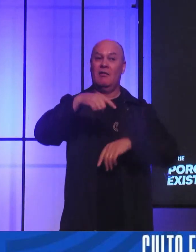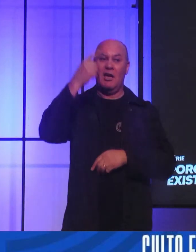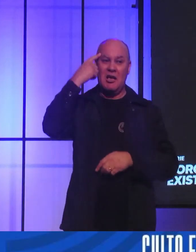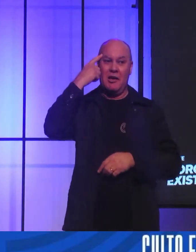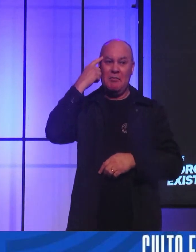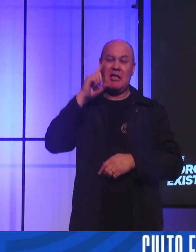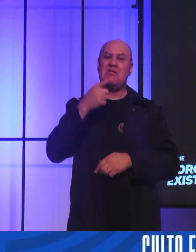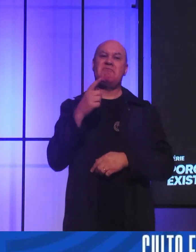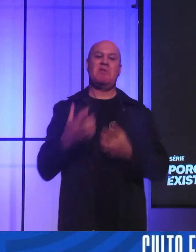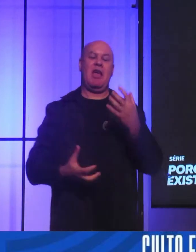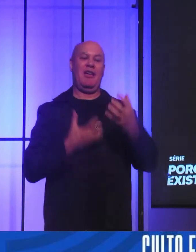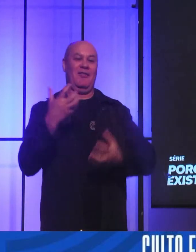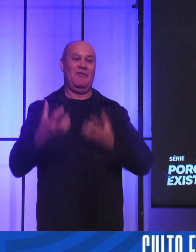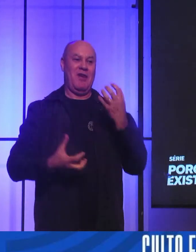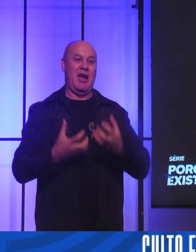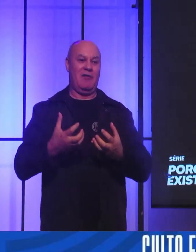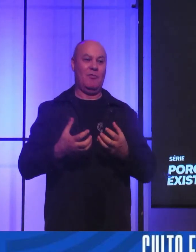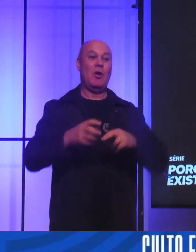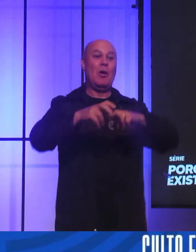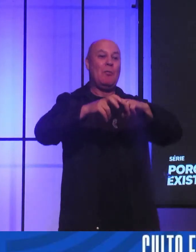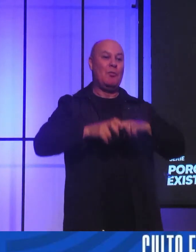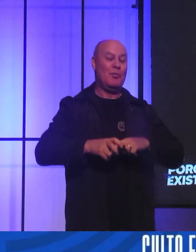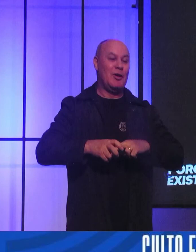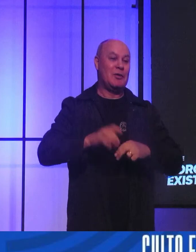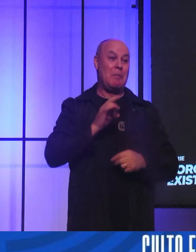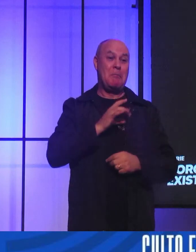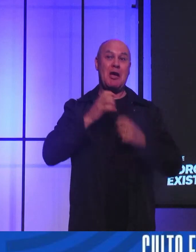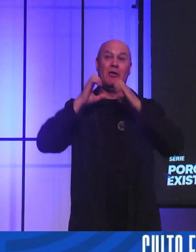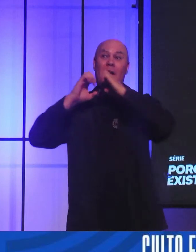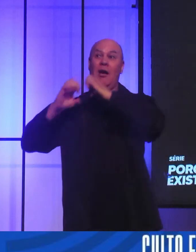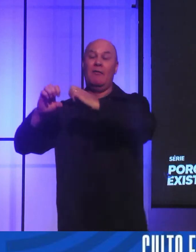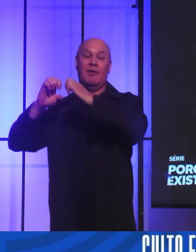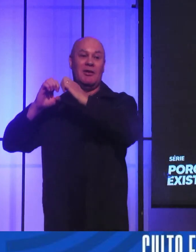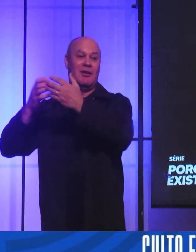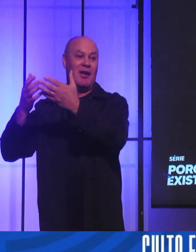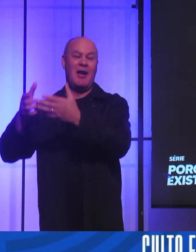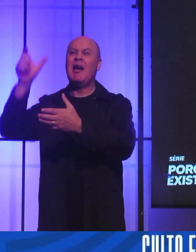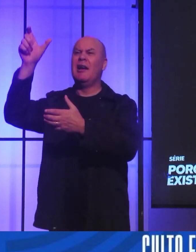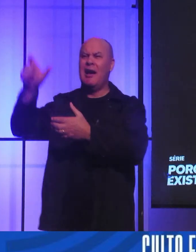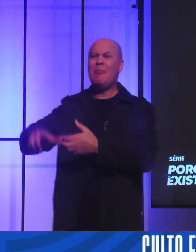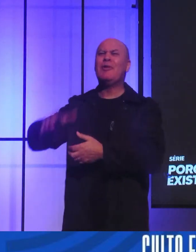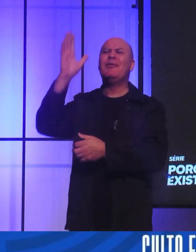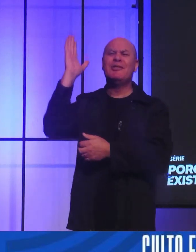não percebemos que elas não estão andando no caminho que leva para o céu.